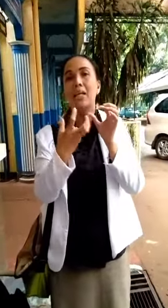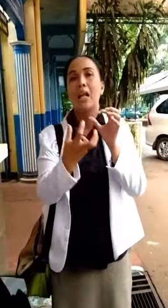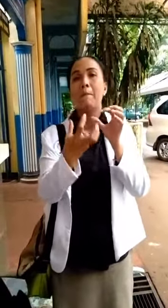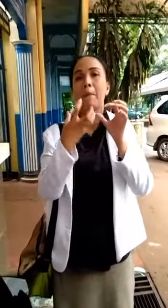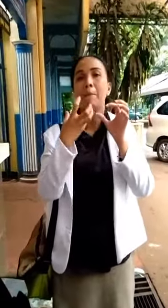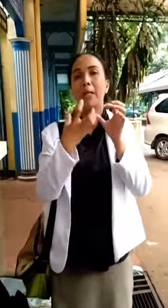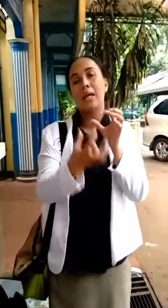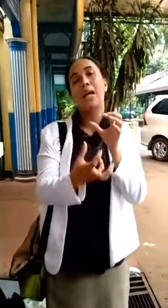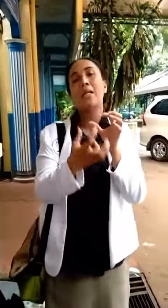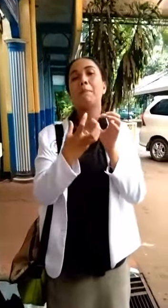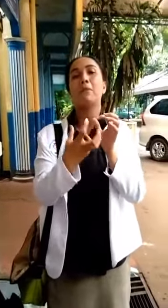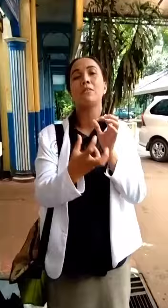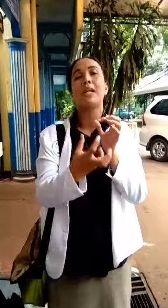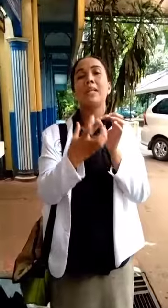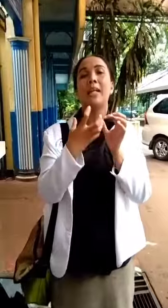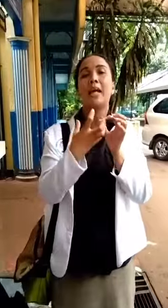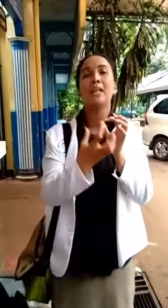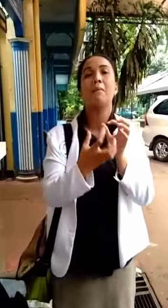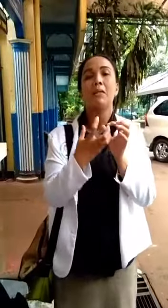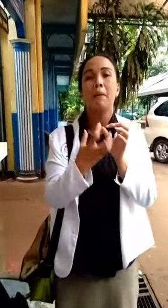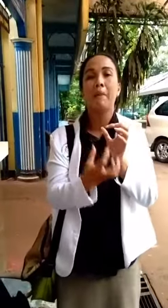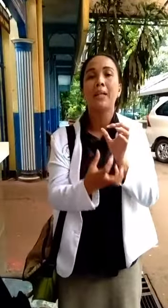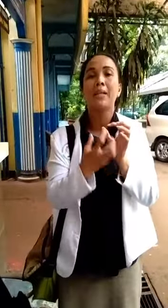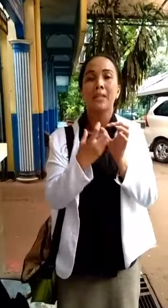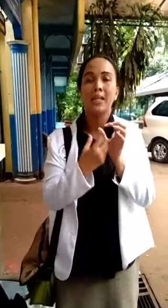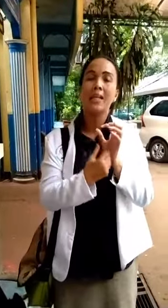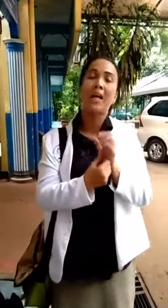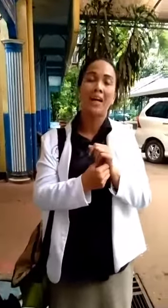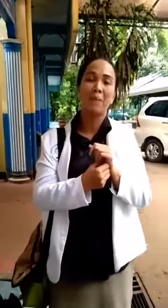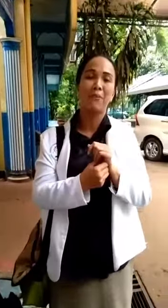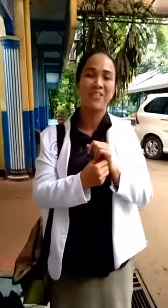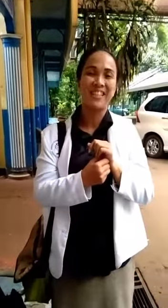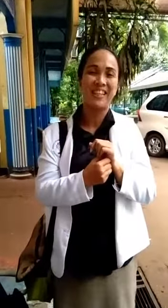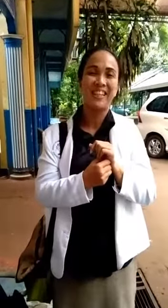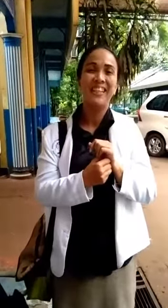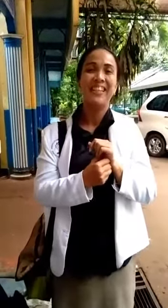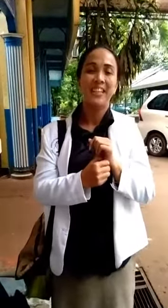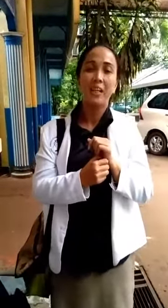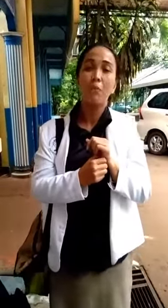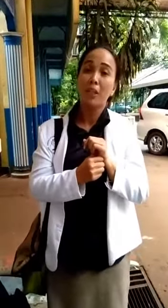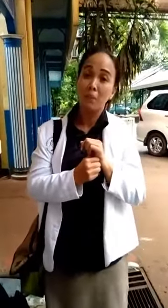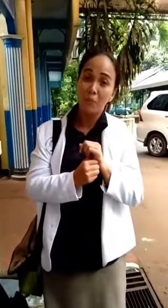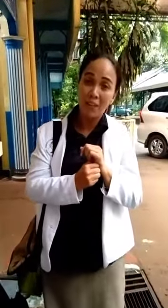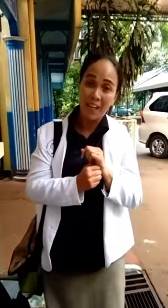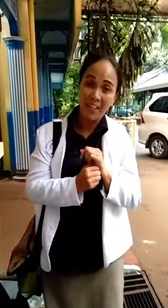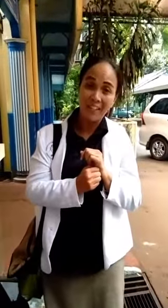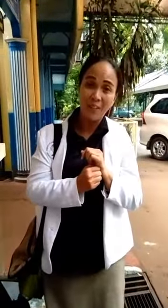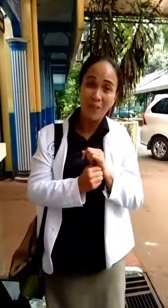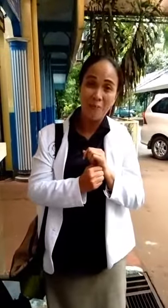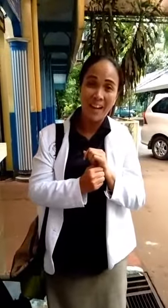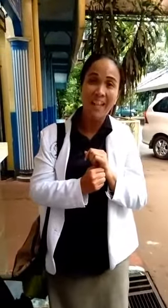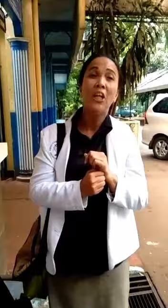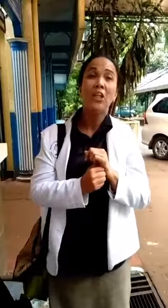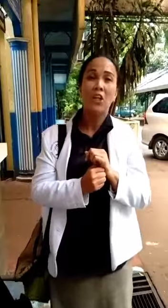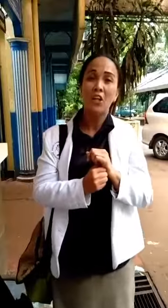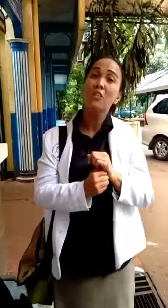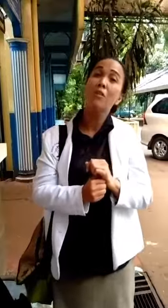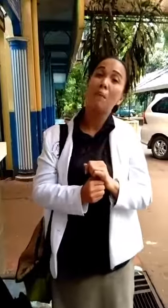terjadilah pembengkakan di prostat dan akhirnya menyebabkan terjadinya kanker prostat. Baik. Jadi buat ibu-ibu yang ada di rumah, tolong